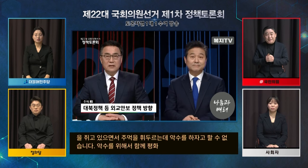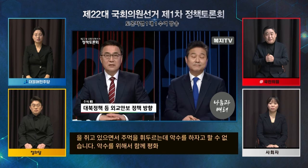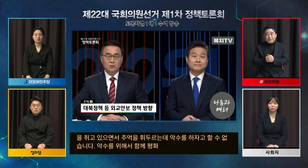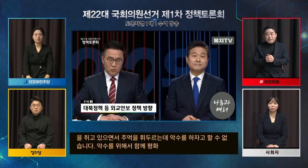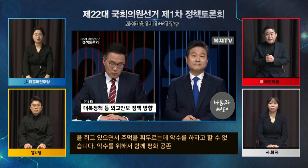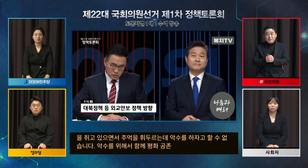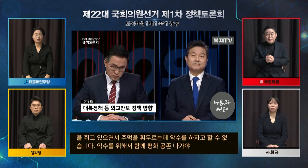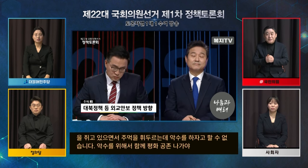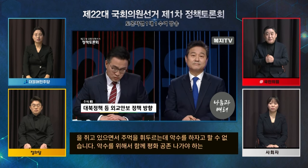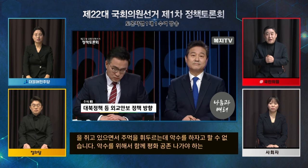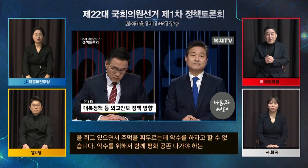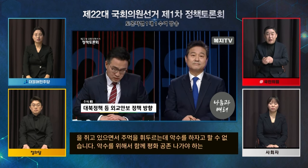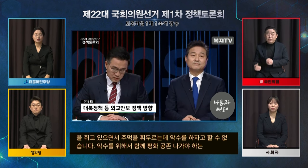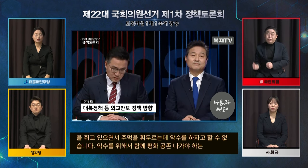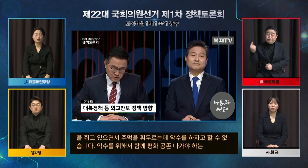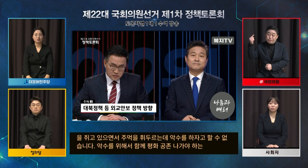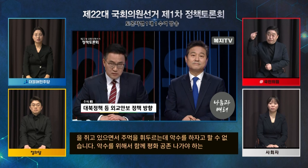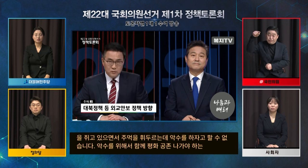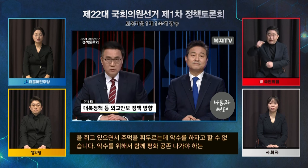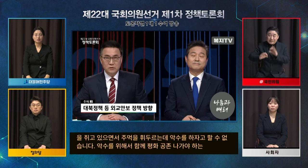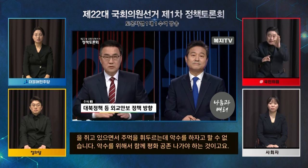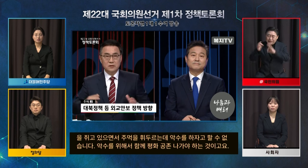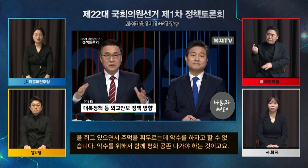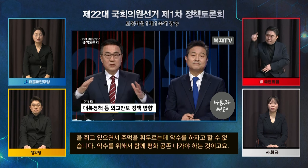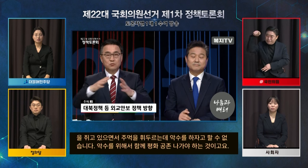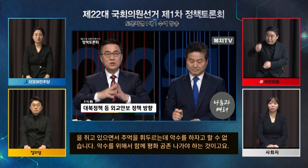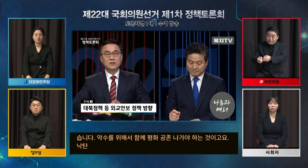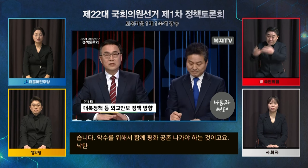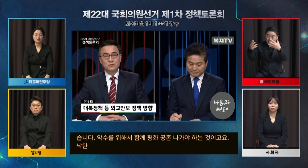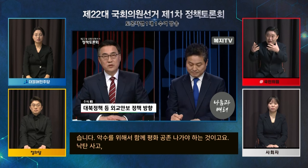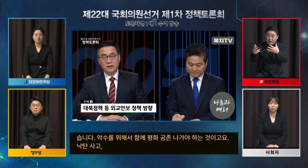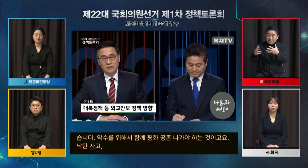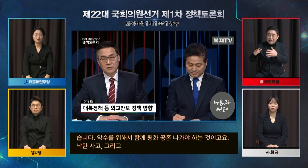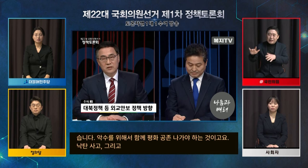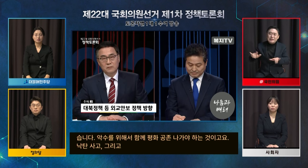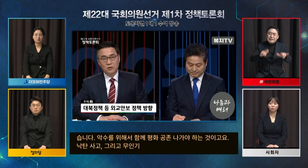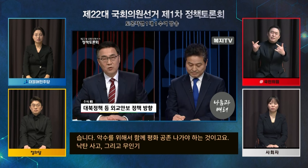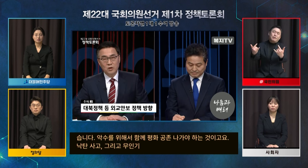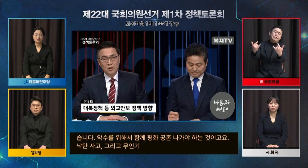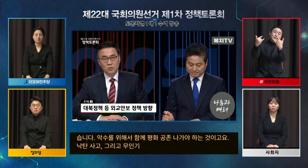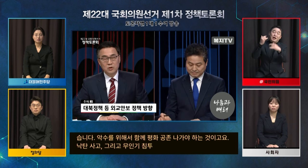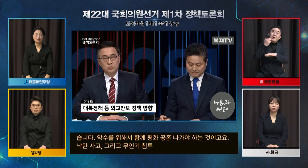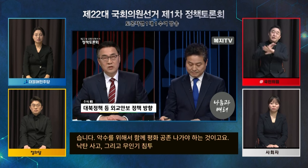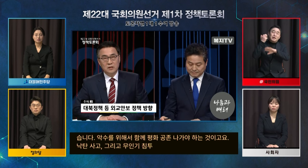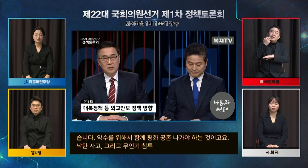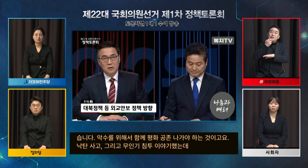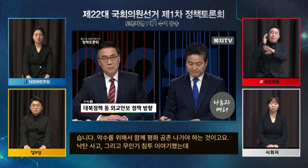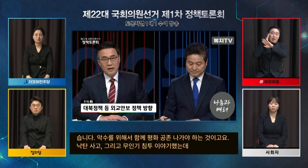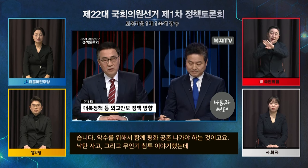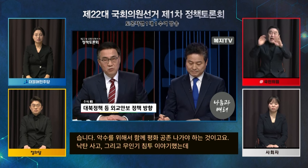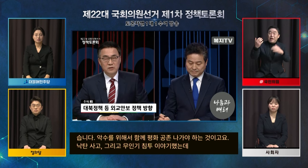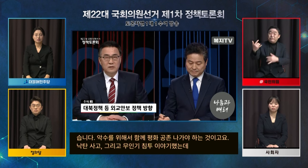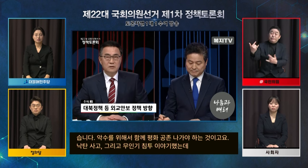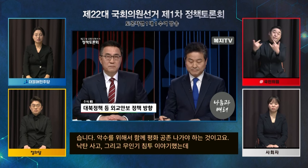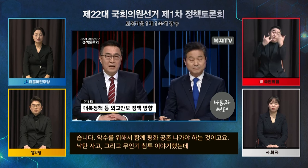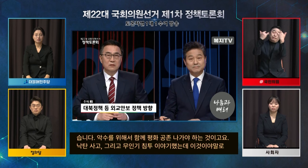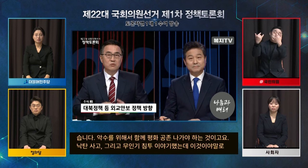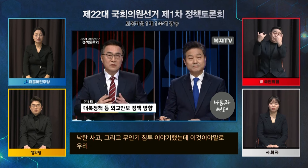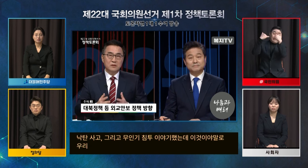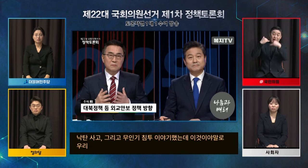낙탄 사고 그리고 또 무인기 심지어 이야기하는데 이것이야말로 우리 군이 방어